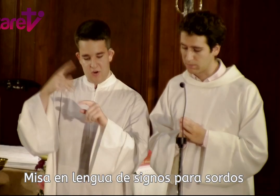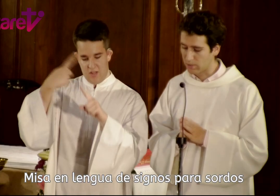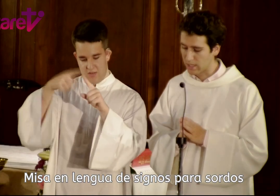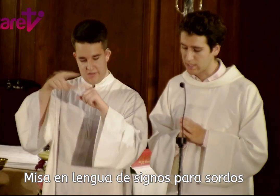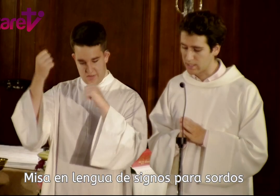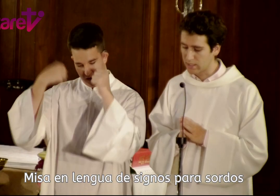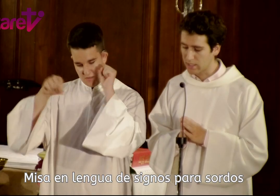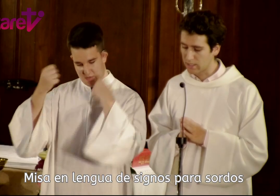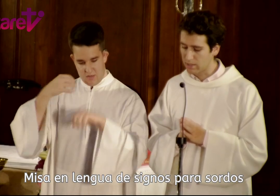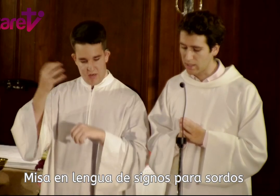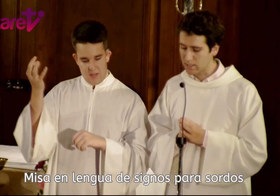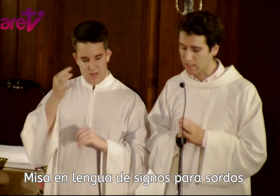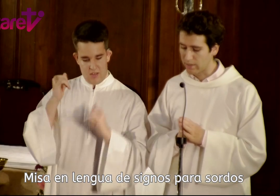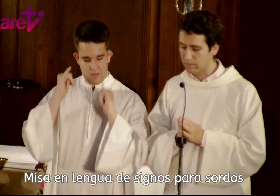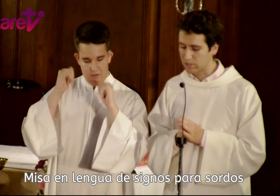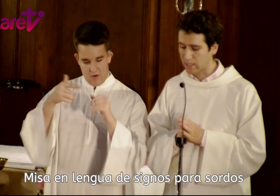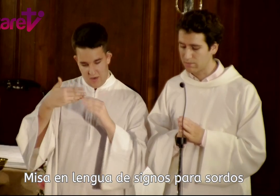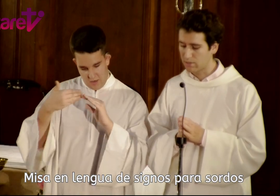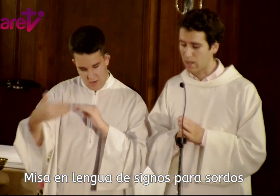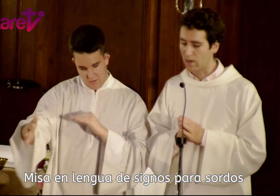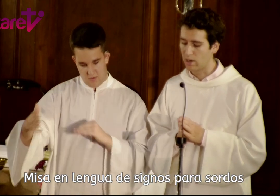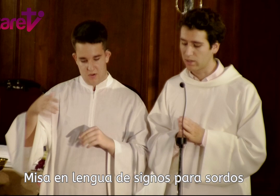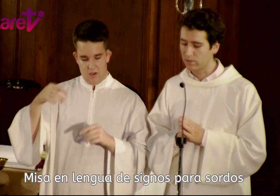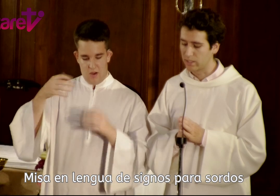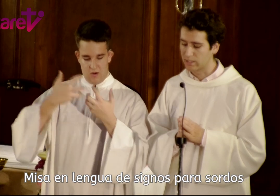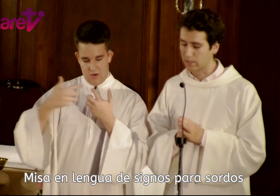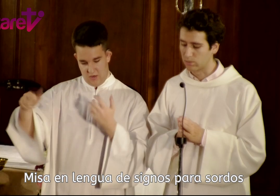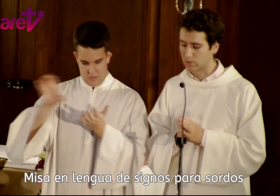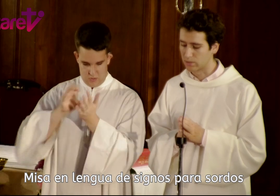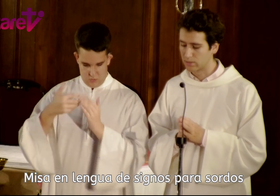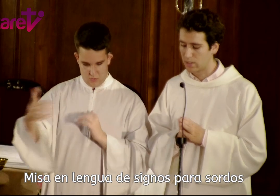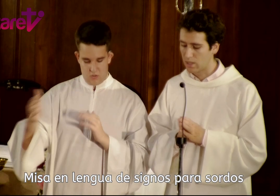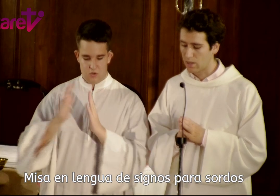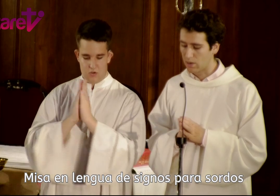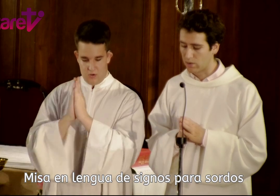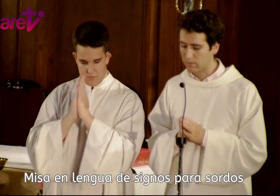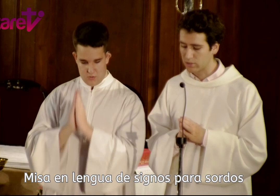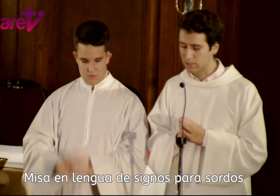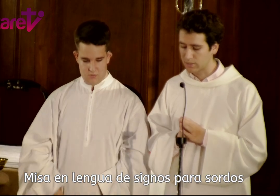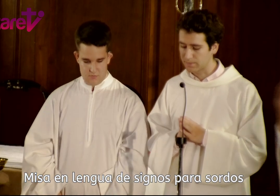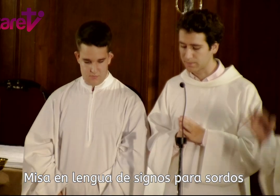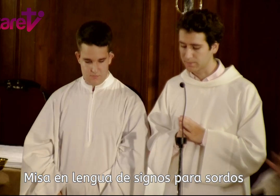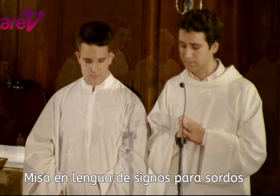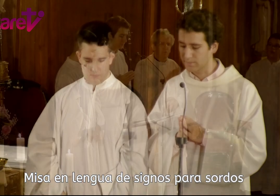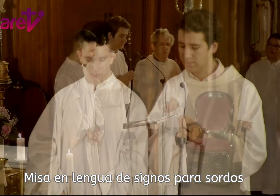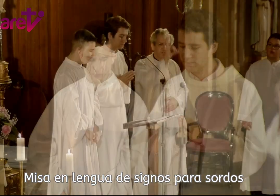las distintas actividades que llevaremos a cabo a lo largo de este curso. Oremos. Te lo pedimos,